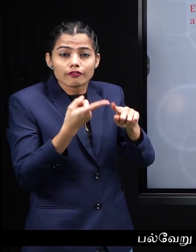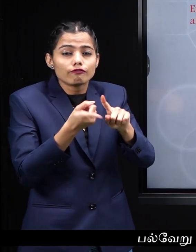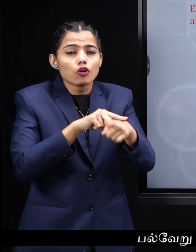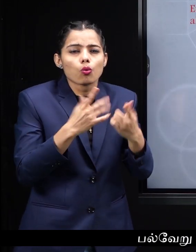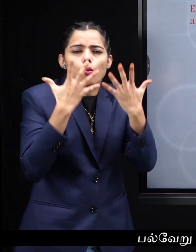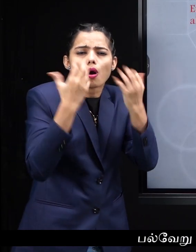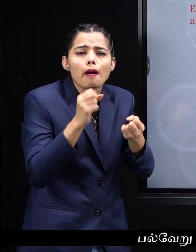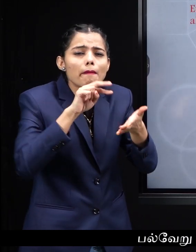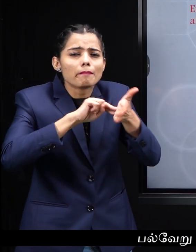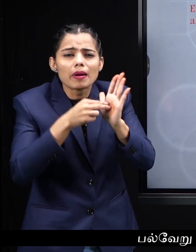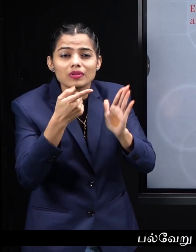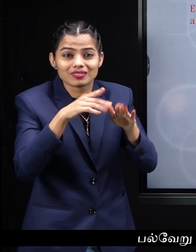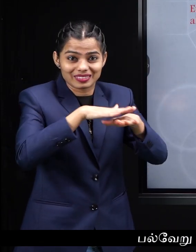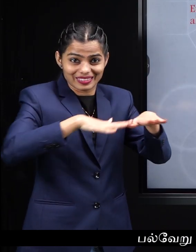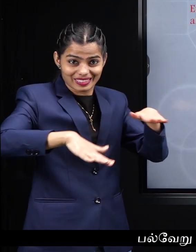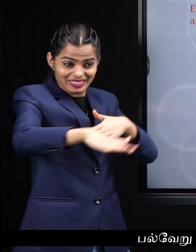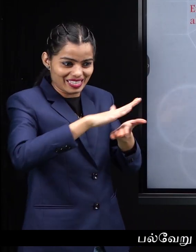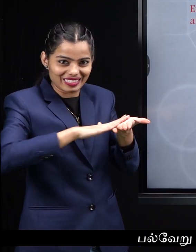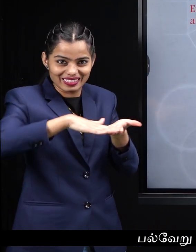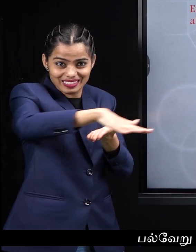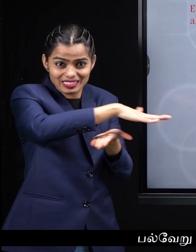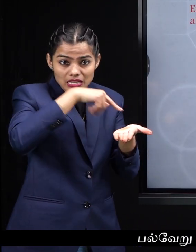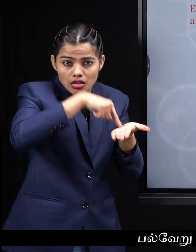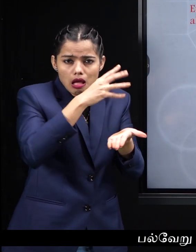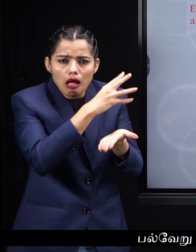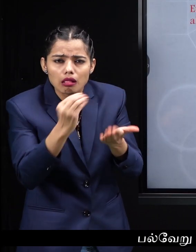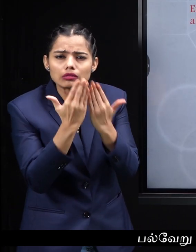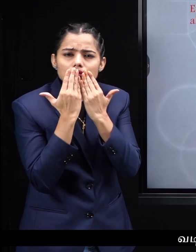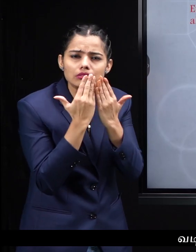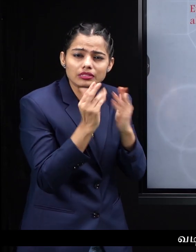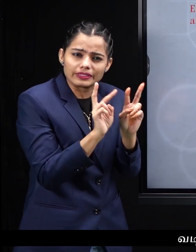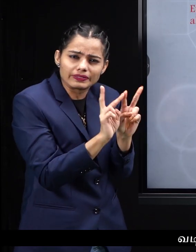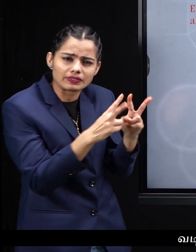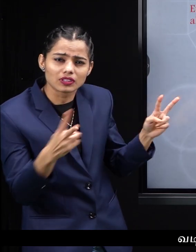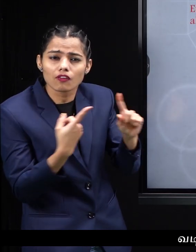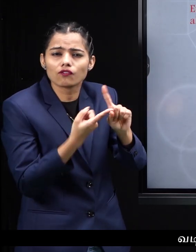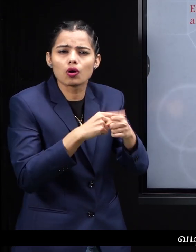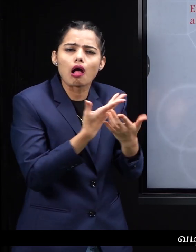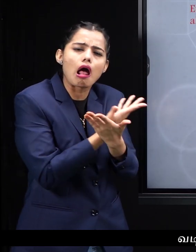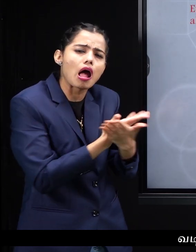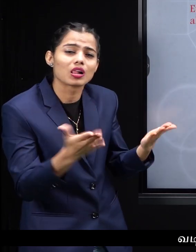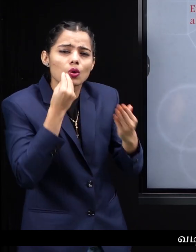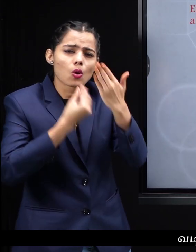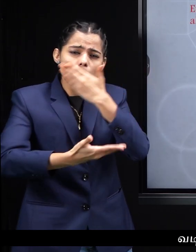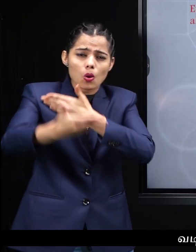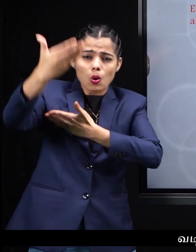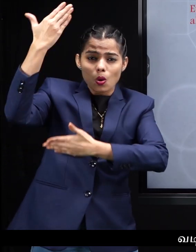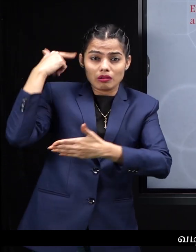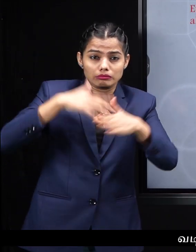நாகரிகத்திலும் பல்வேறு வடிவங்களில் ஆய்வு செய்யப்பட்டது. யூக்ளிட் திடமான வடிவங்களிடம் வடிவம், அளவு மற்றும் நிலை மற்றும் அவற்றுடன்